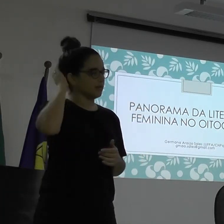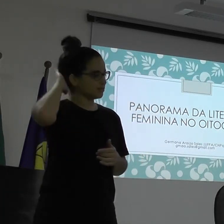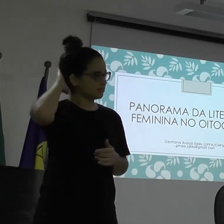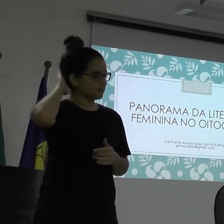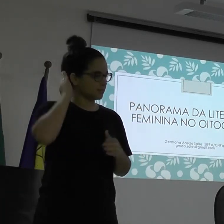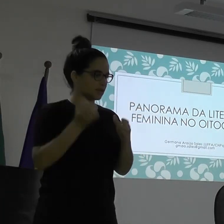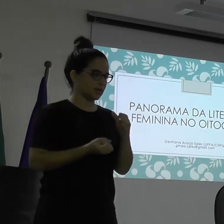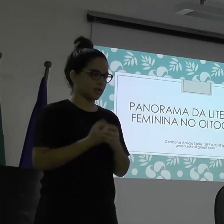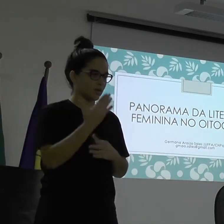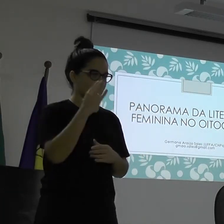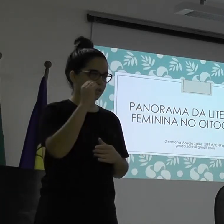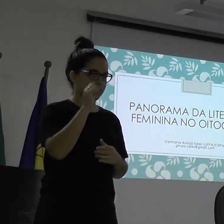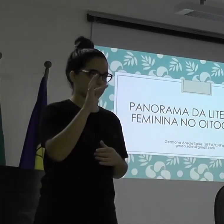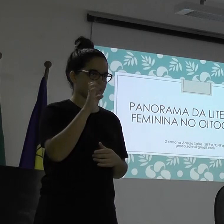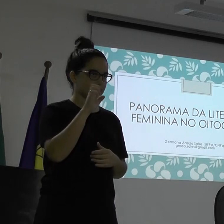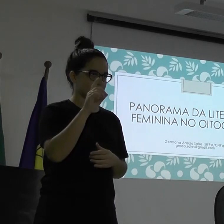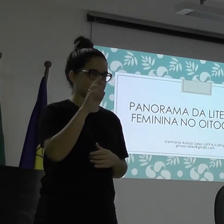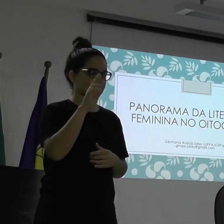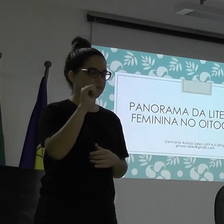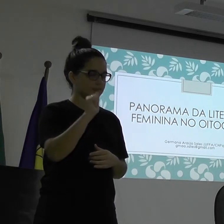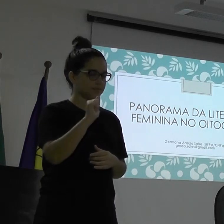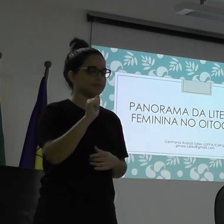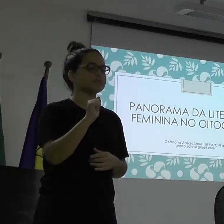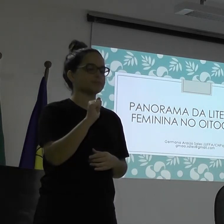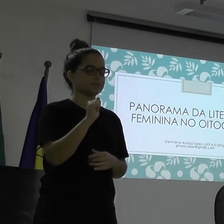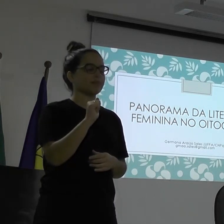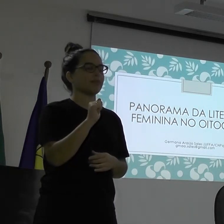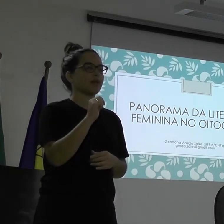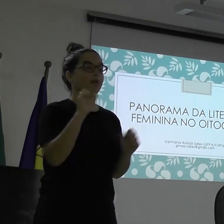Belém. E aí, num evento que teve,